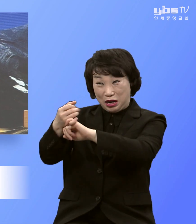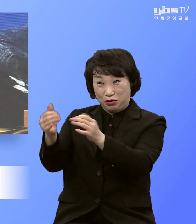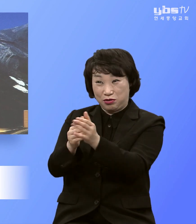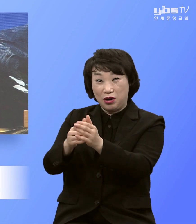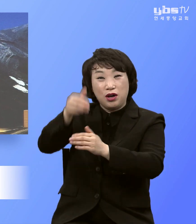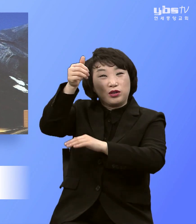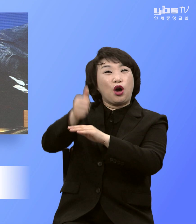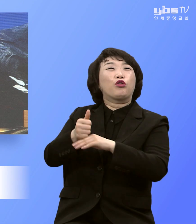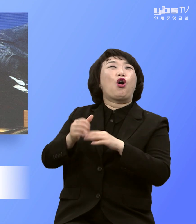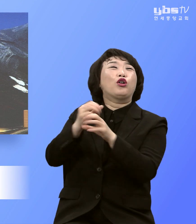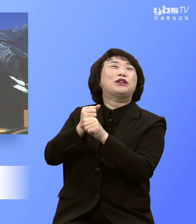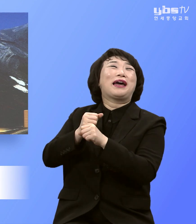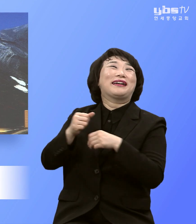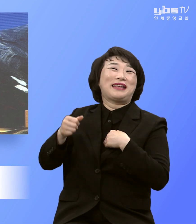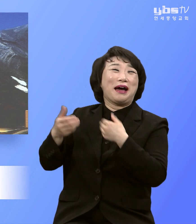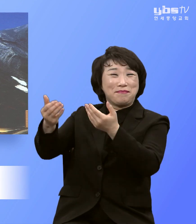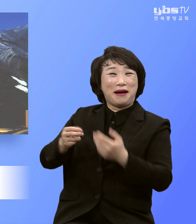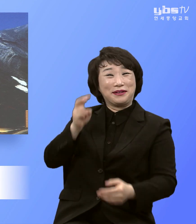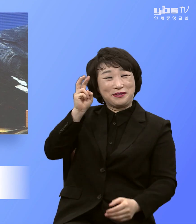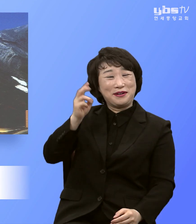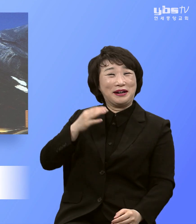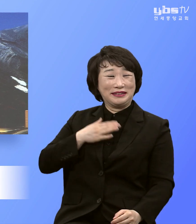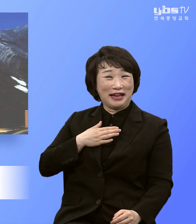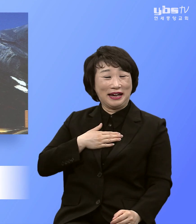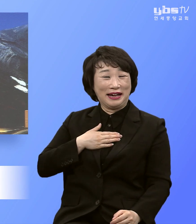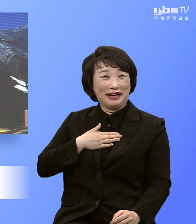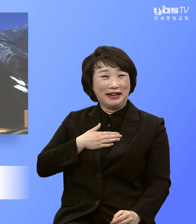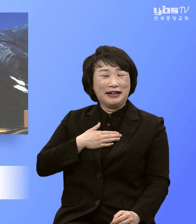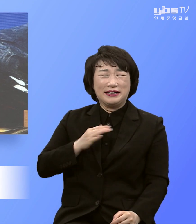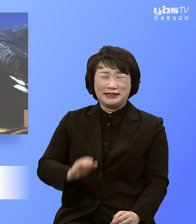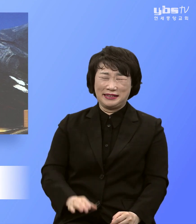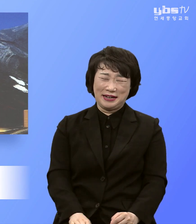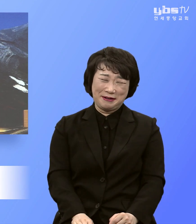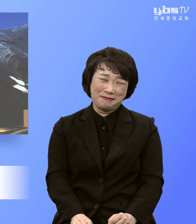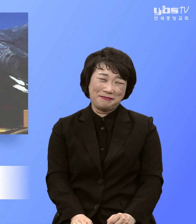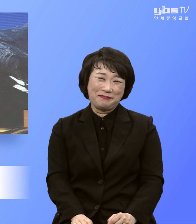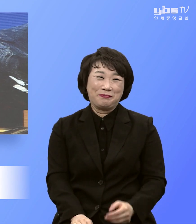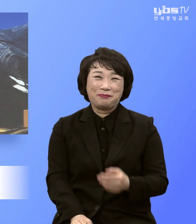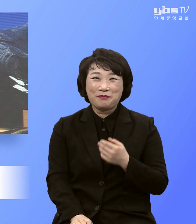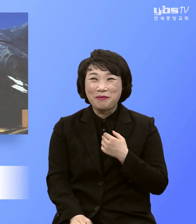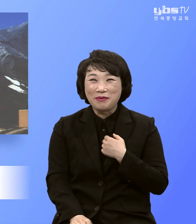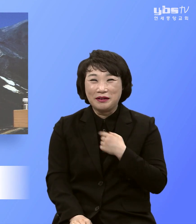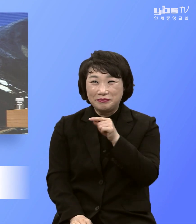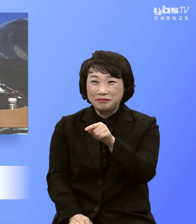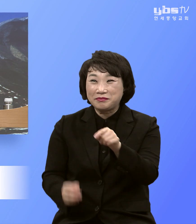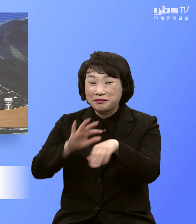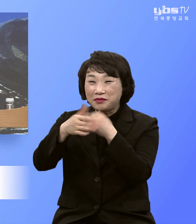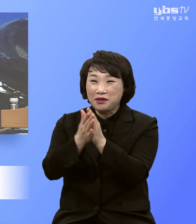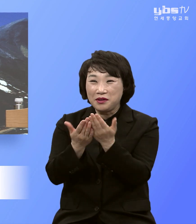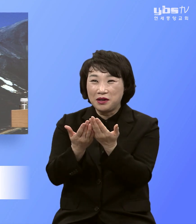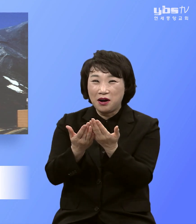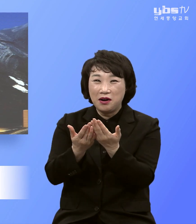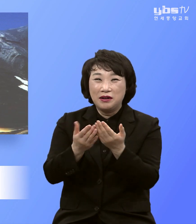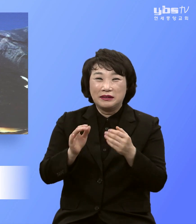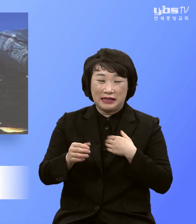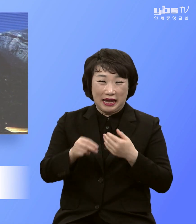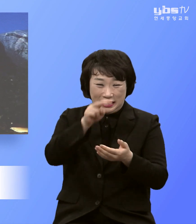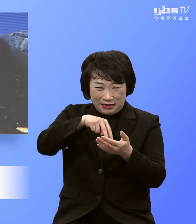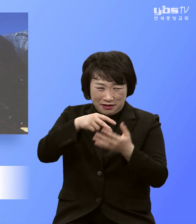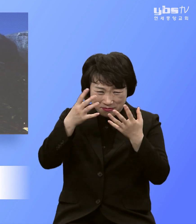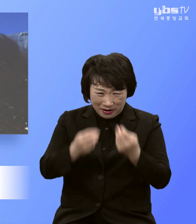내 것이니까 내가 절대로 저 성경을 많이 읽고